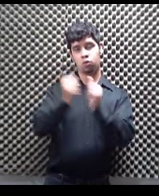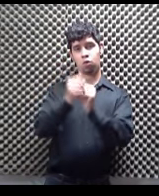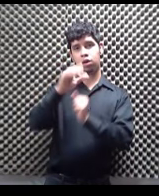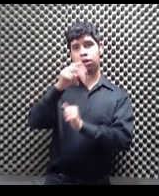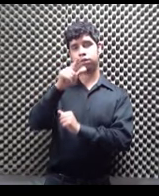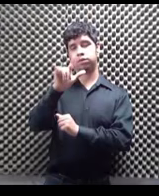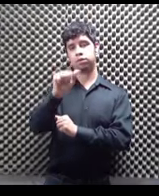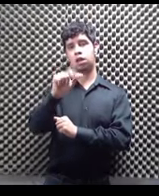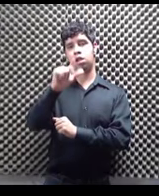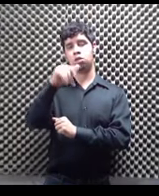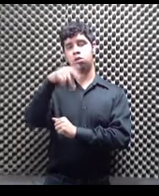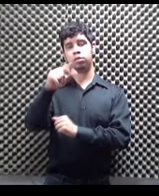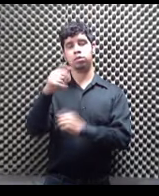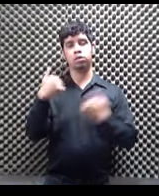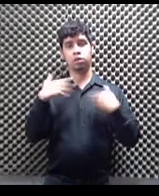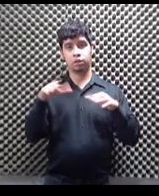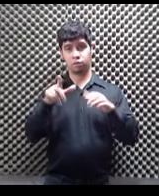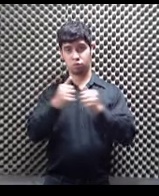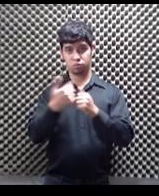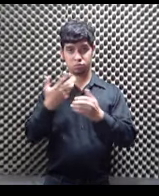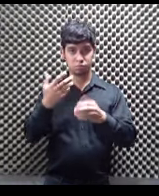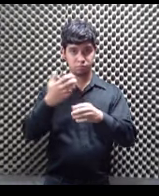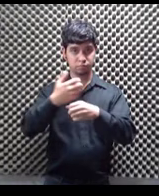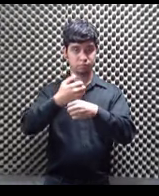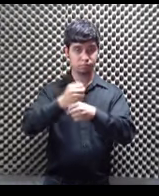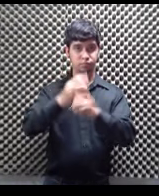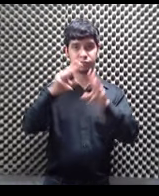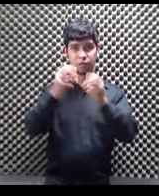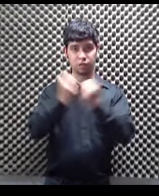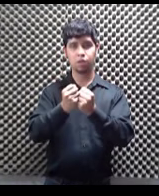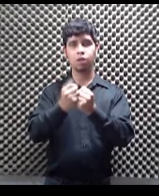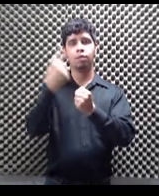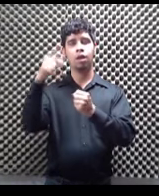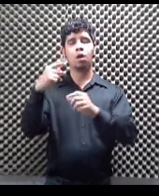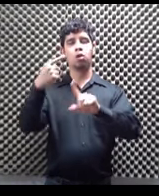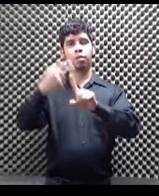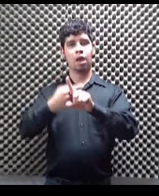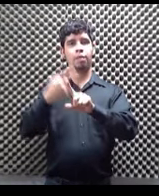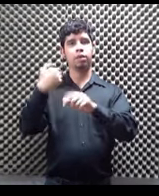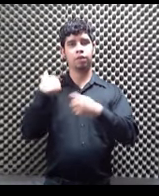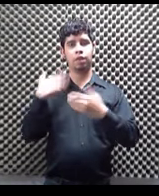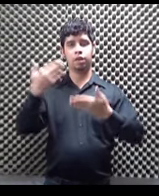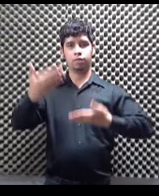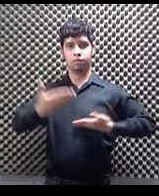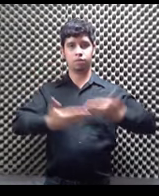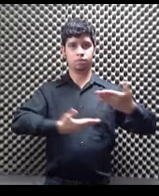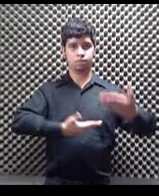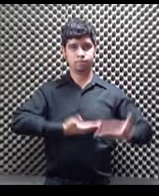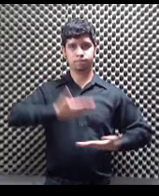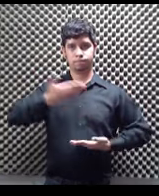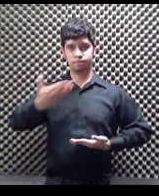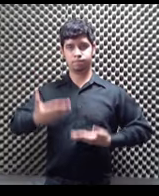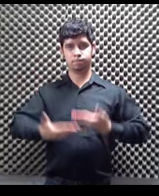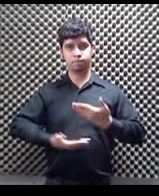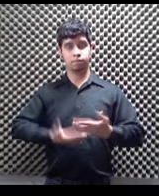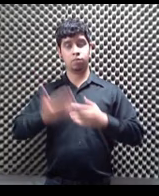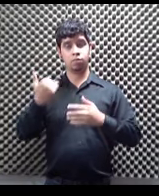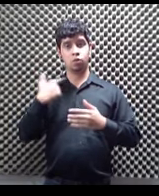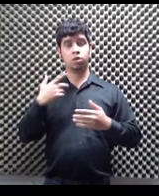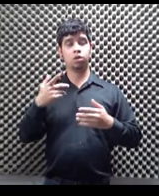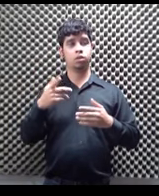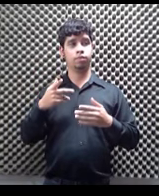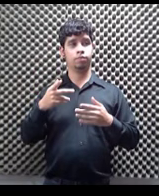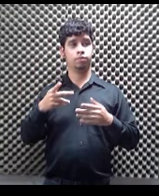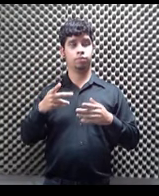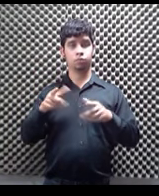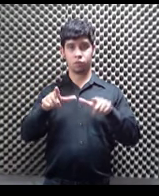un taller para cantautores, tener unos invitados una vez al mes. Porque queremos que también los espacios alternos